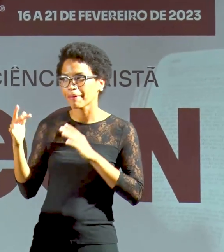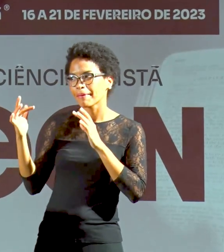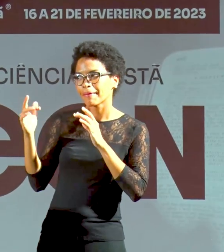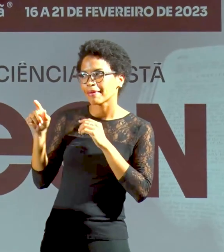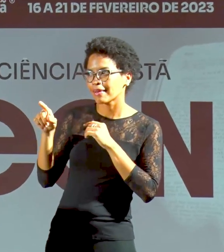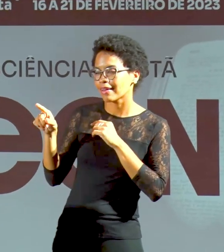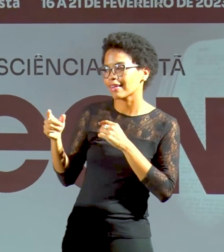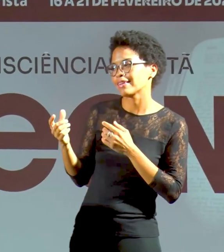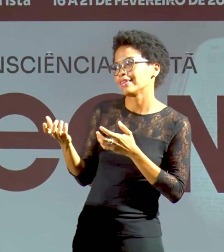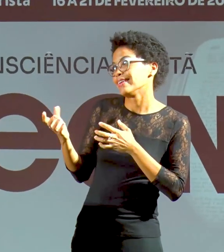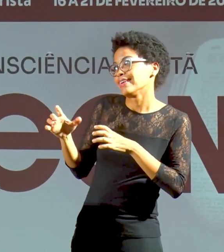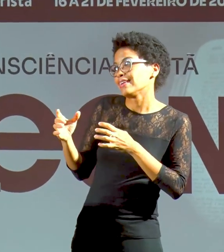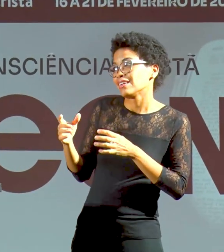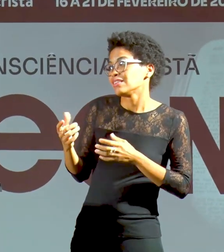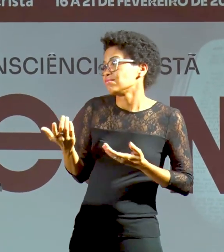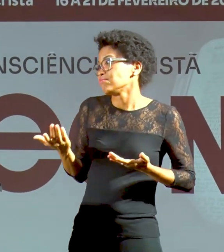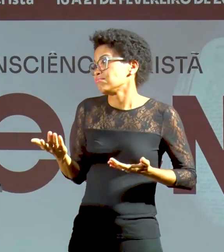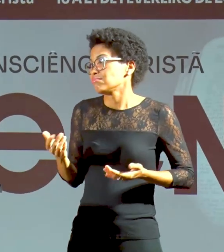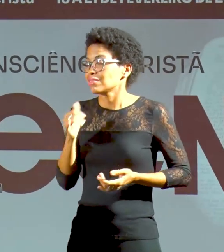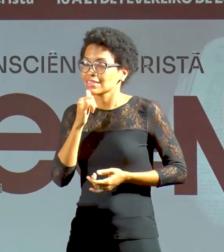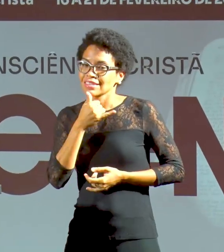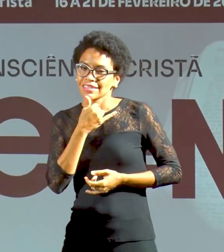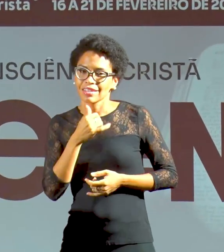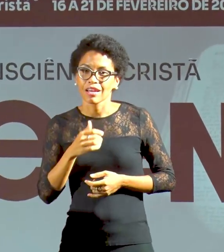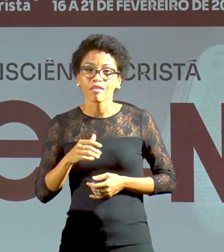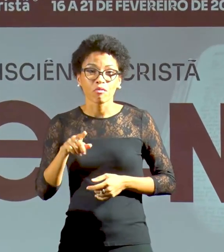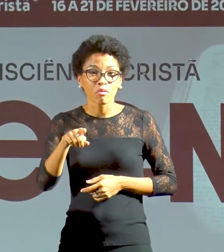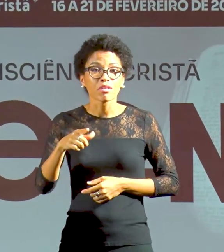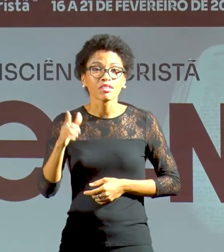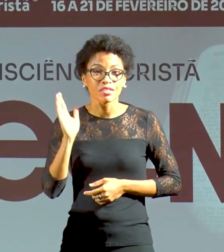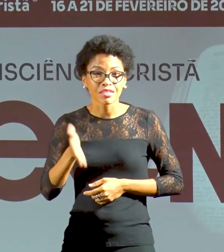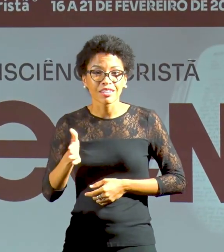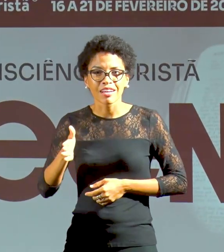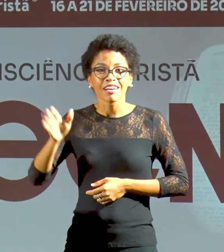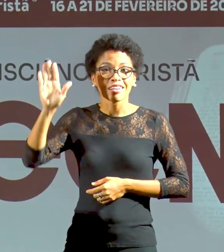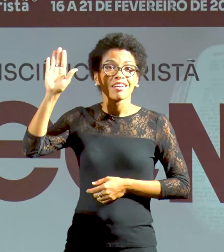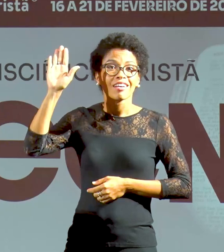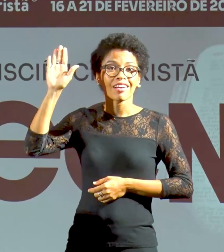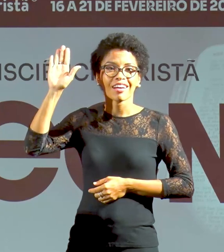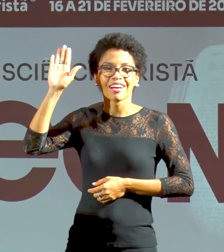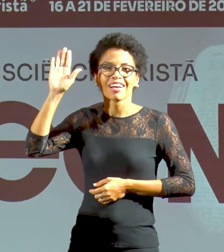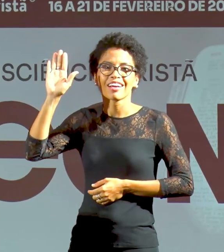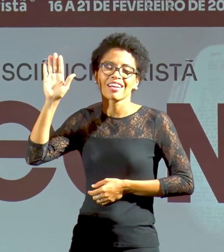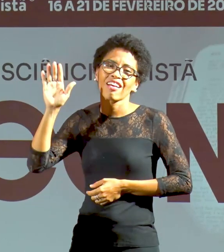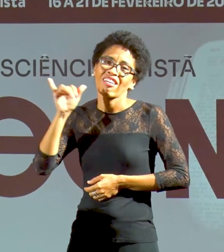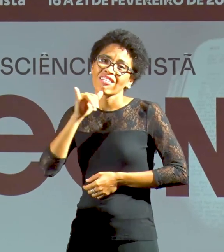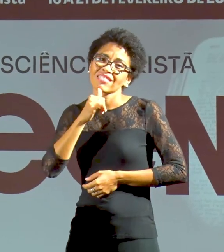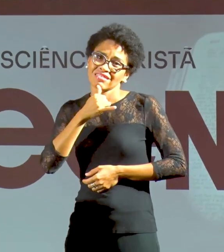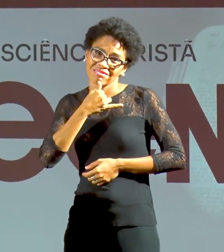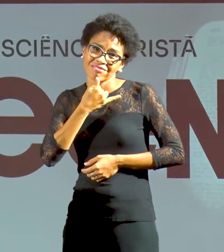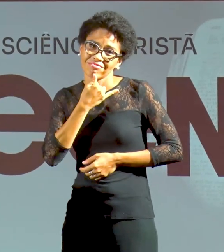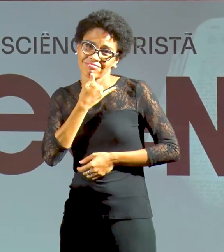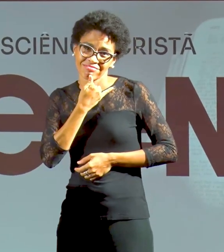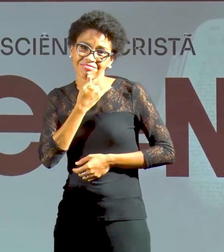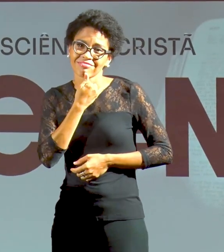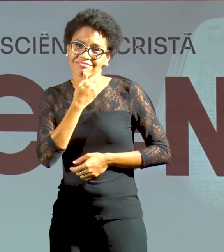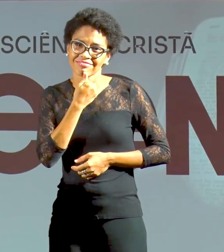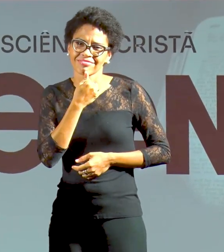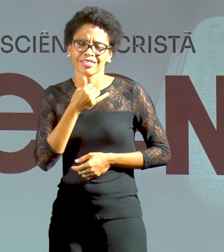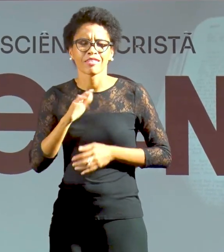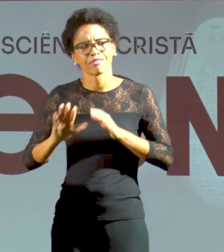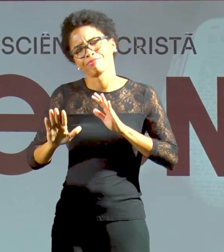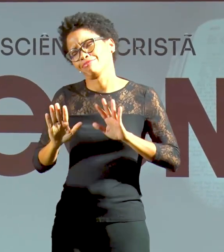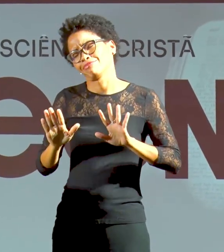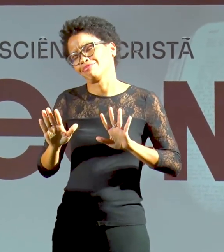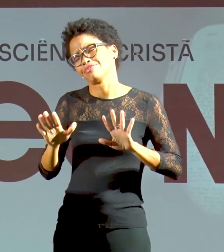correspondida levanta a mão gente aquele Axe zero para mim vocês tem que fazer para eles Ah não fica